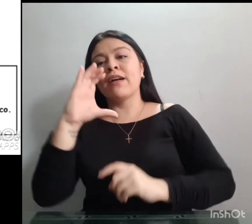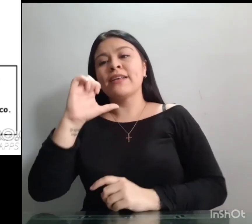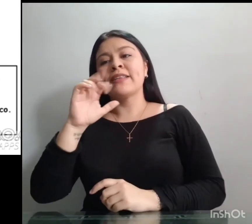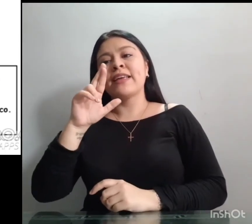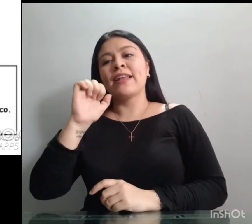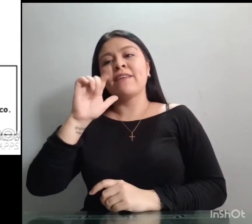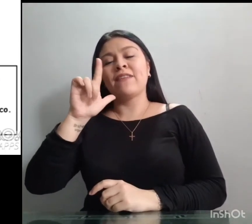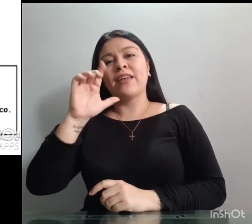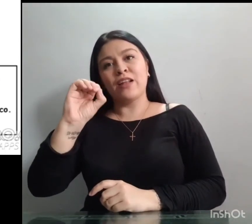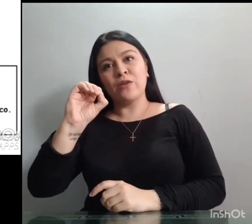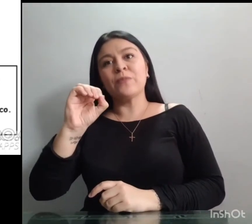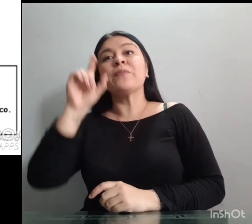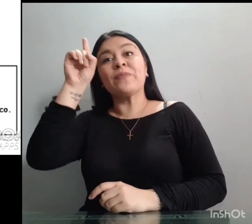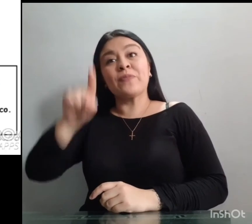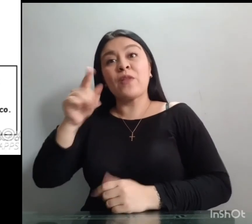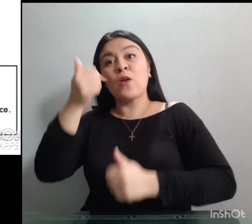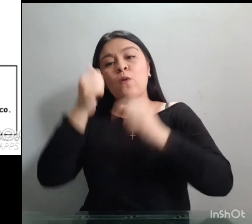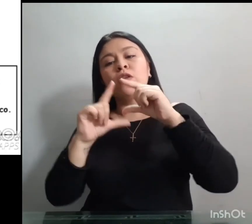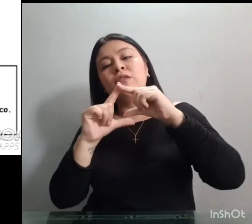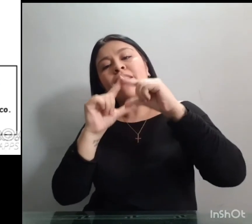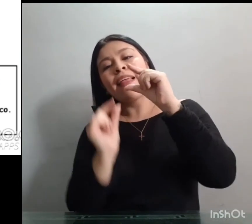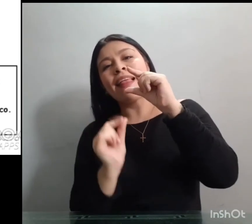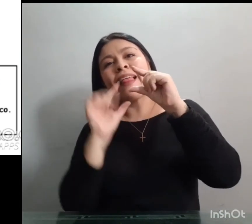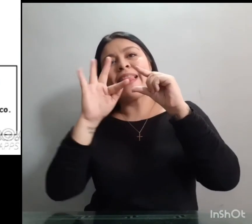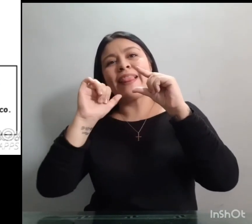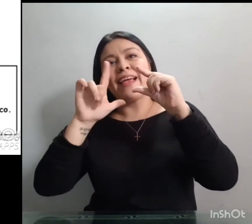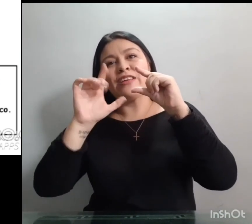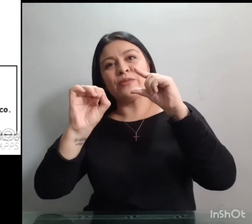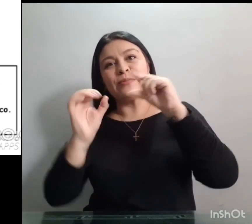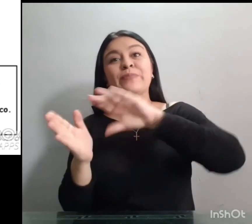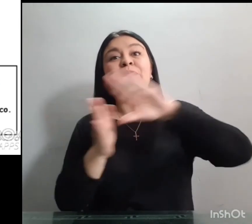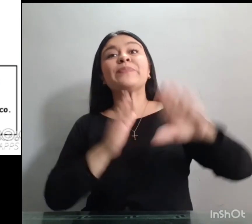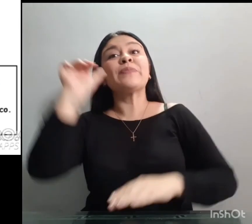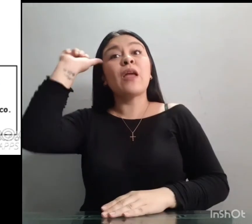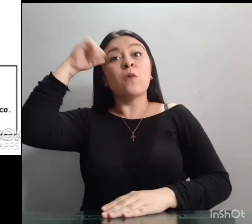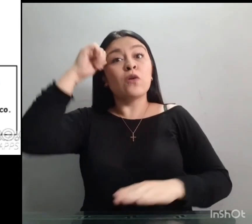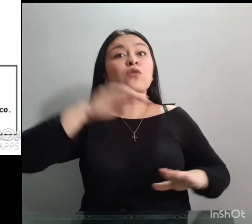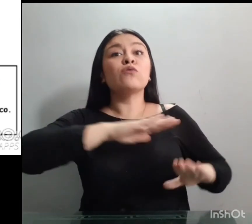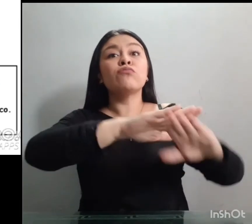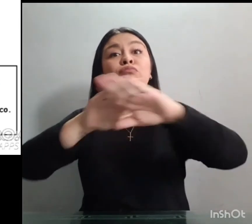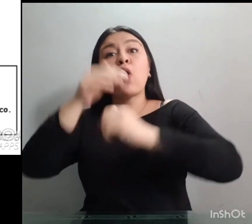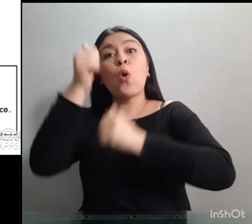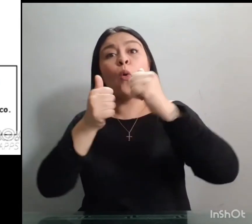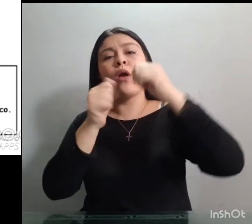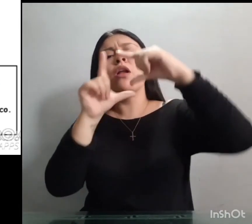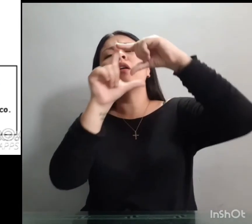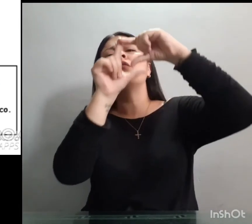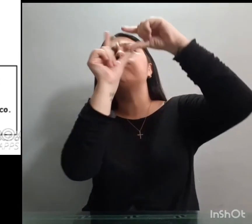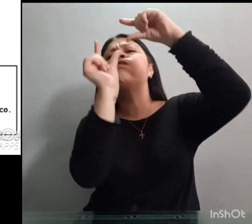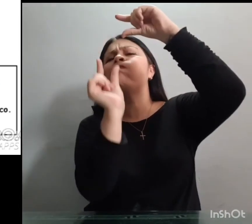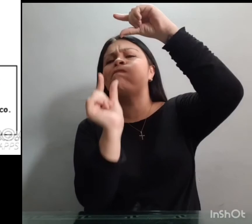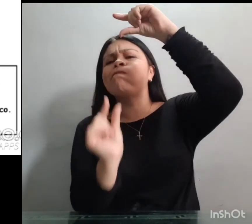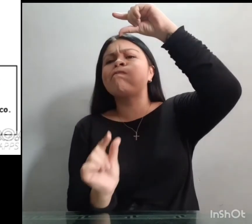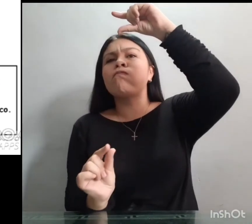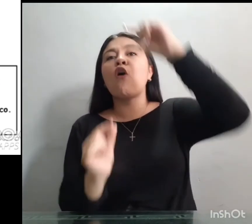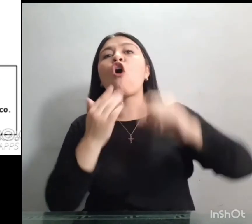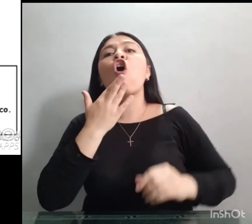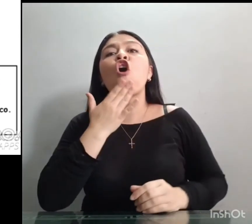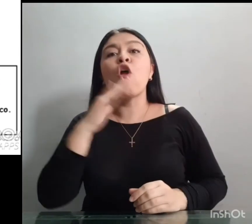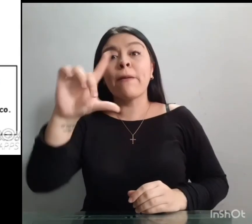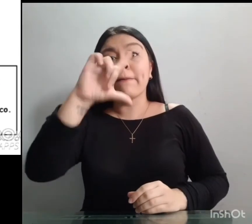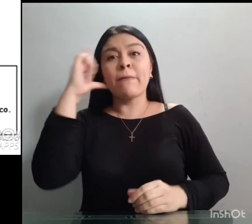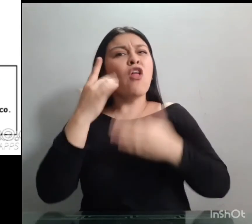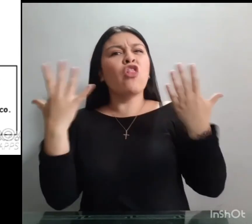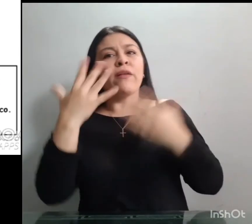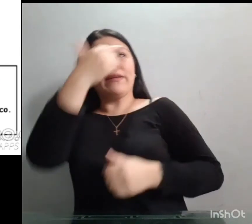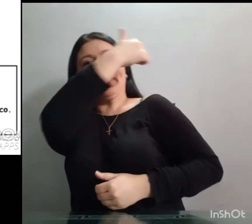Y también está formado por la médula espinal, que es un cordón nervioso de color blanco que está dentro de la columna